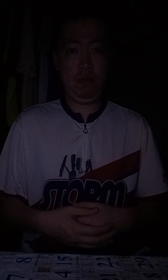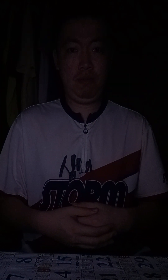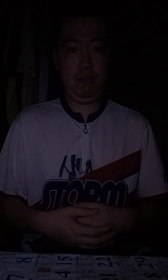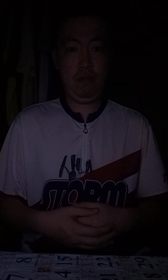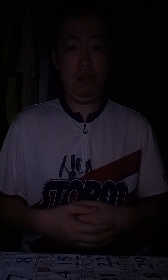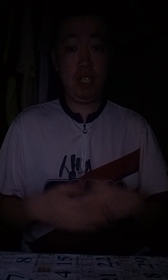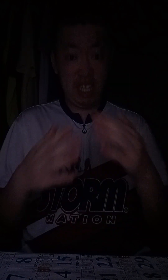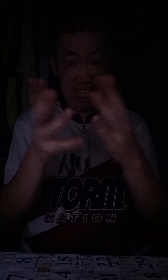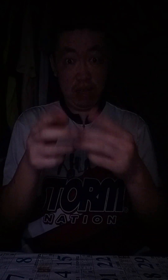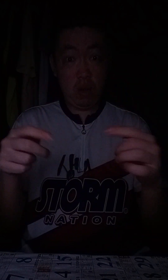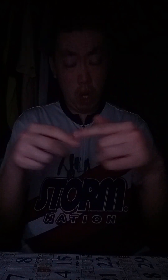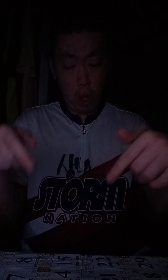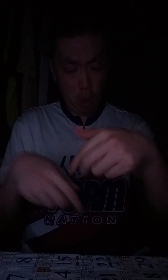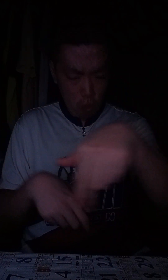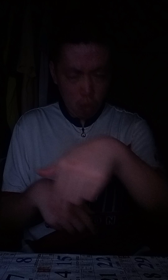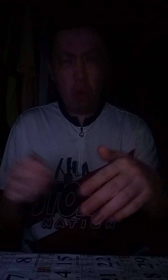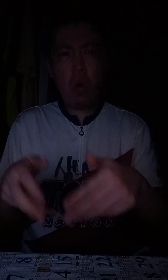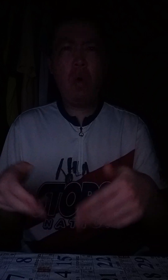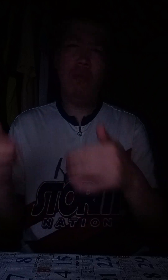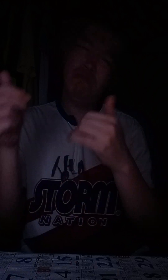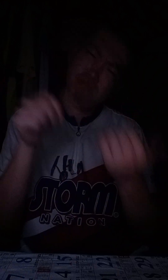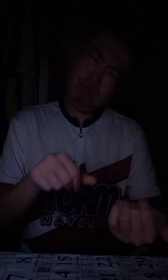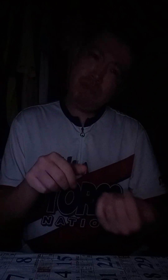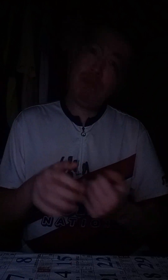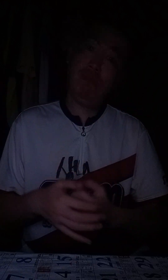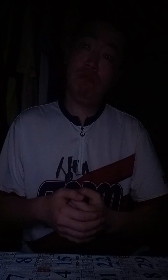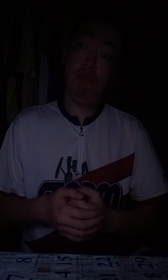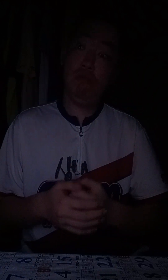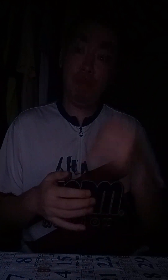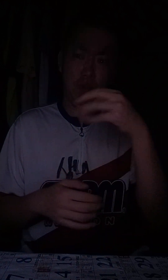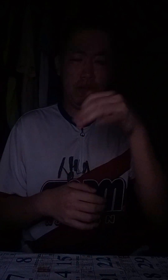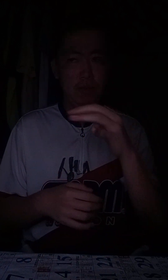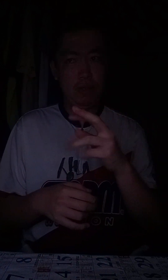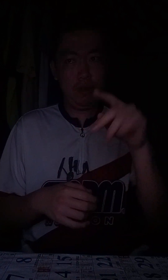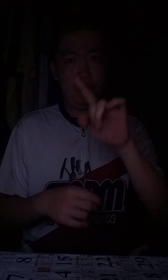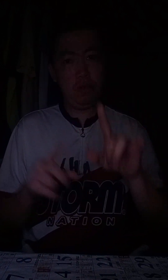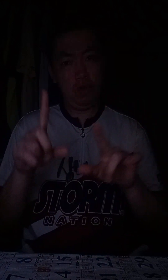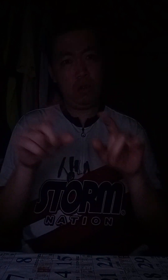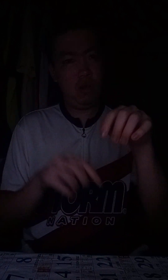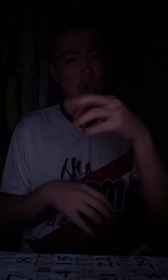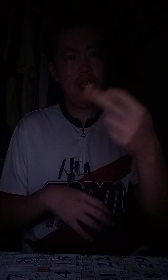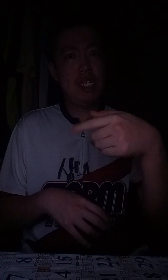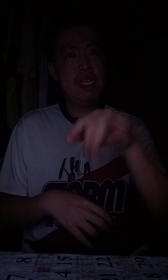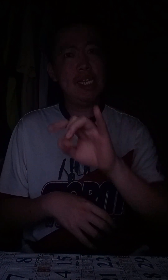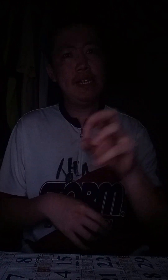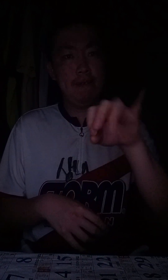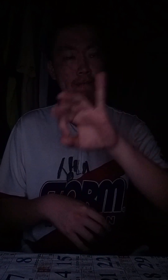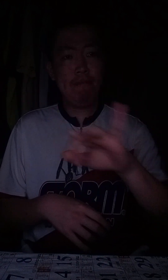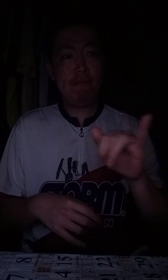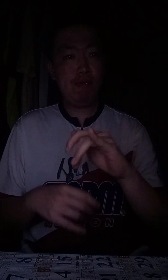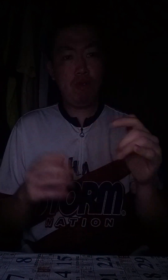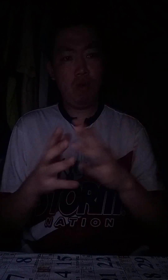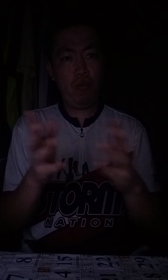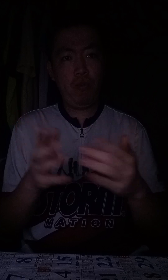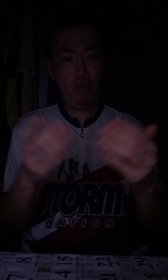한 남성이 열차 선로에 쓰러져 있습니다. 어제 저녁 7시쯤 서울 지하철 1호선 금천구청역 인근